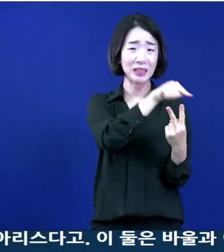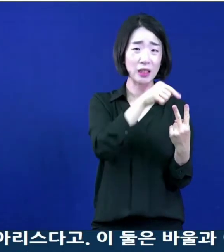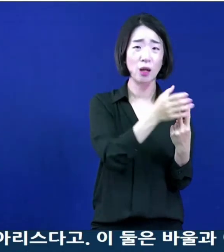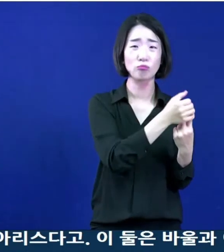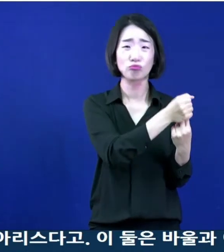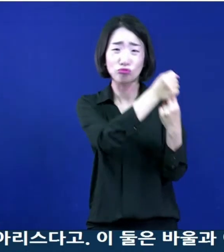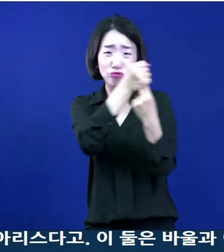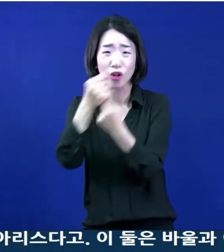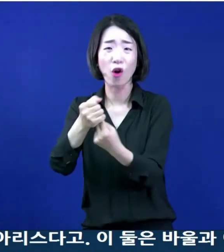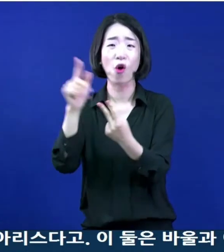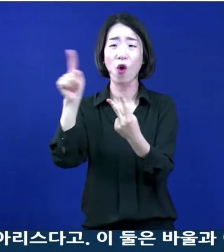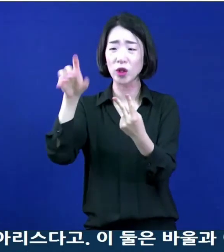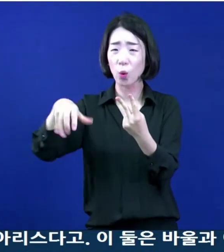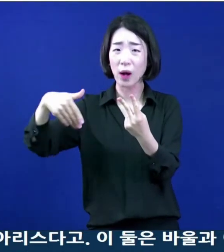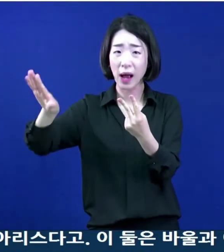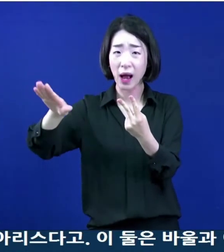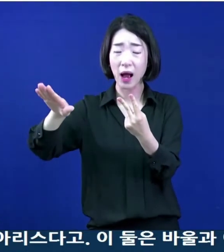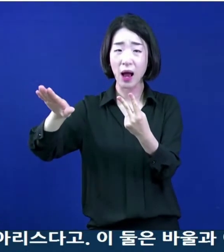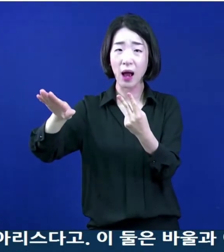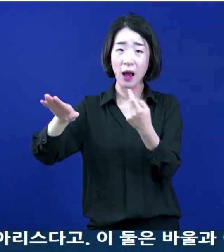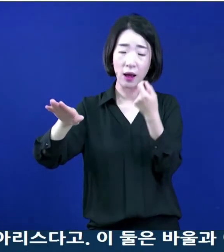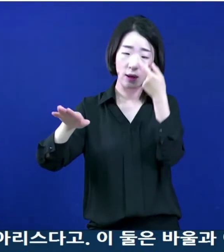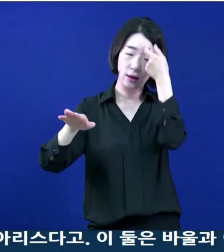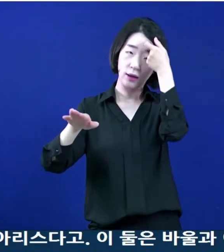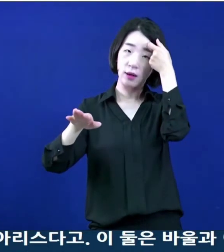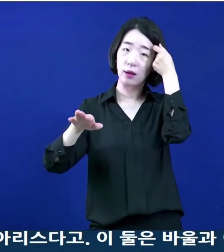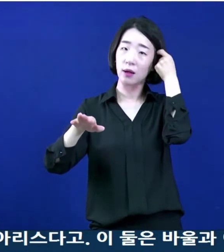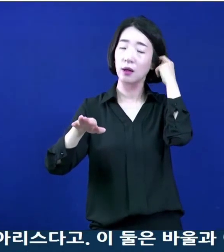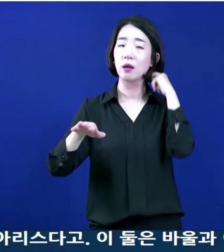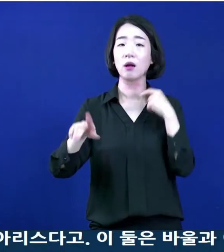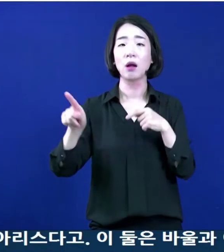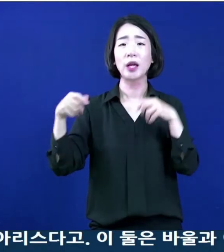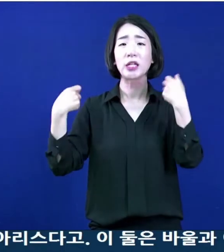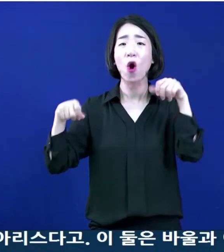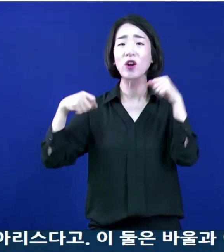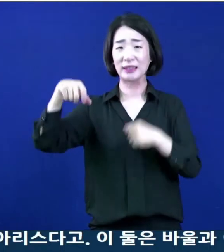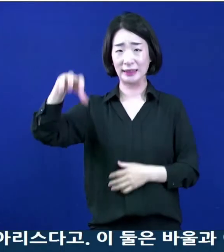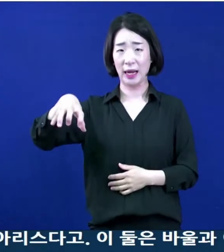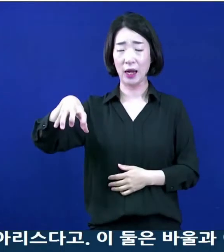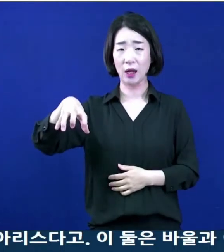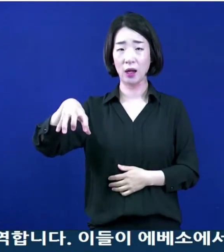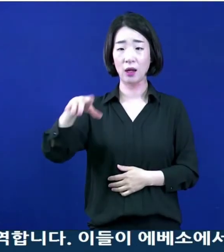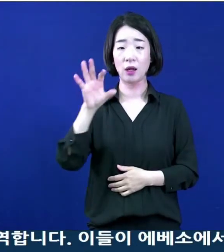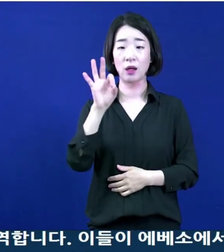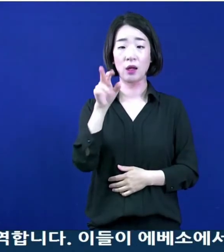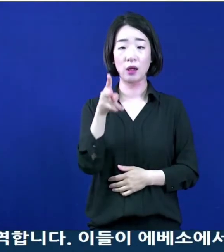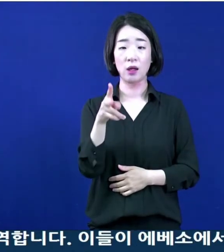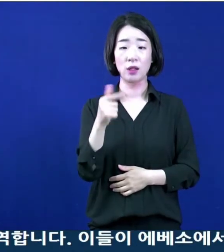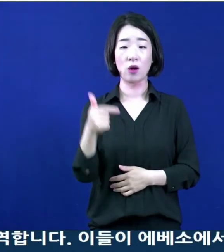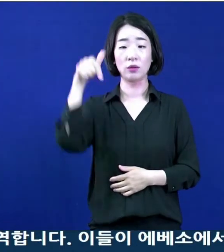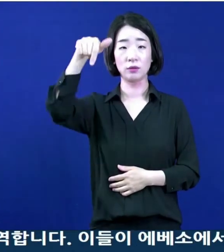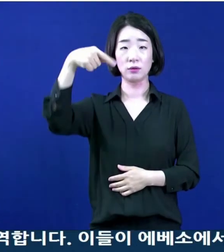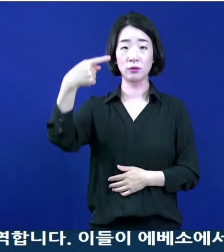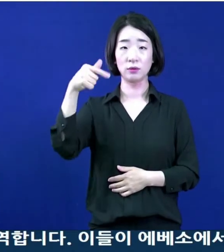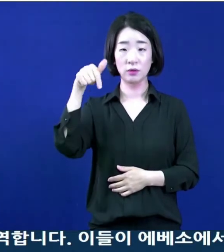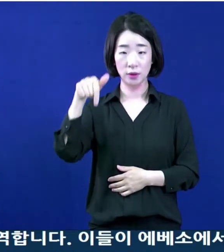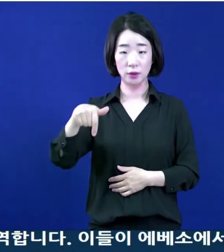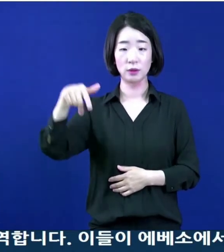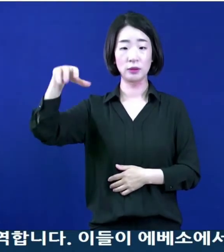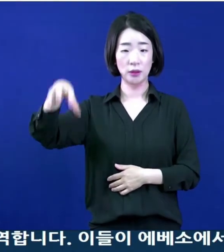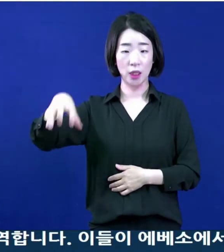갔다고요? 어디? 연극장. 이 연극장 보여드릴게요. 사진으로